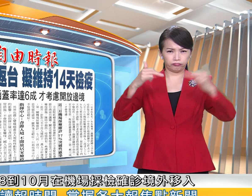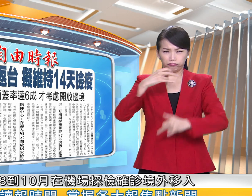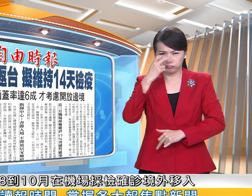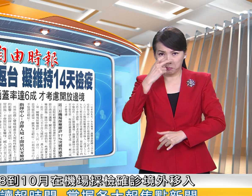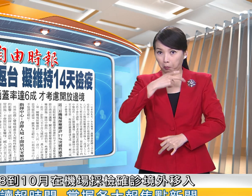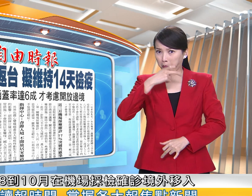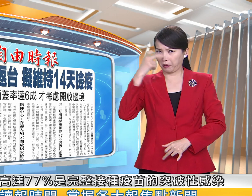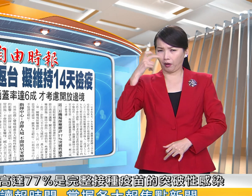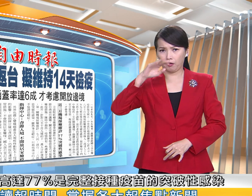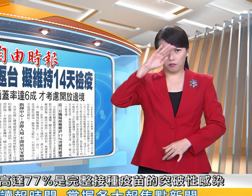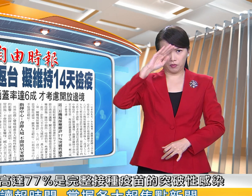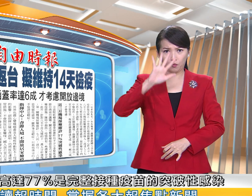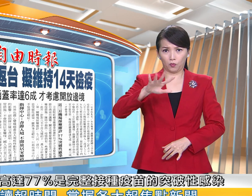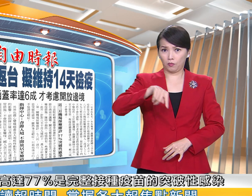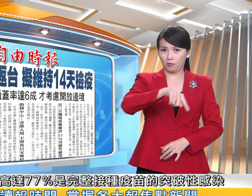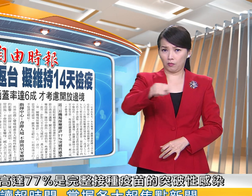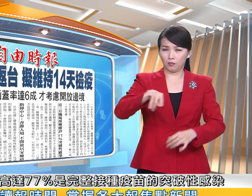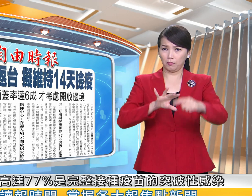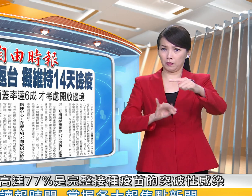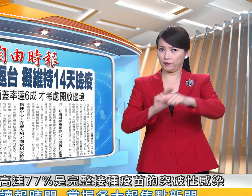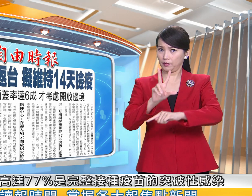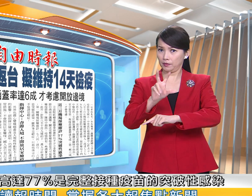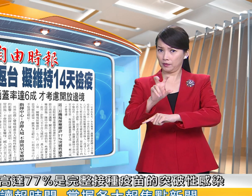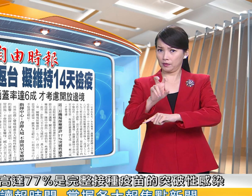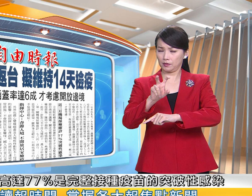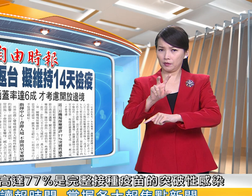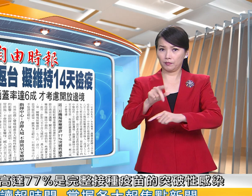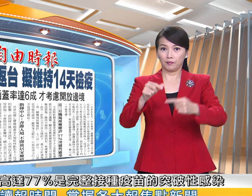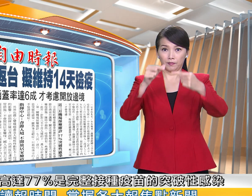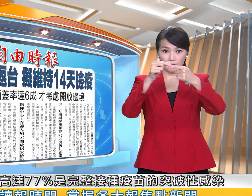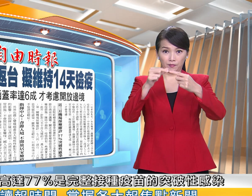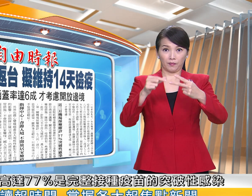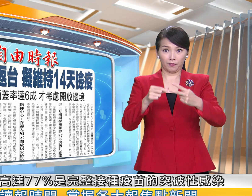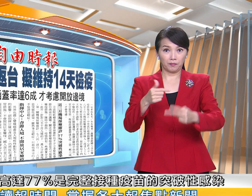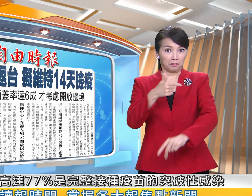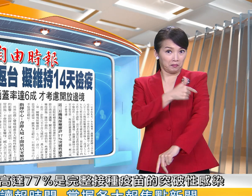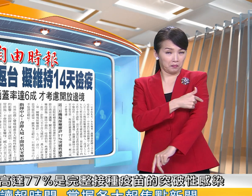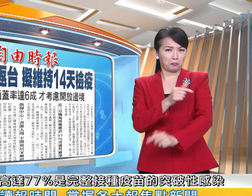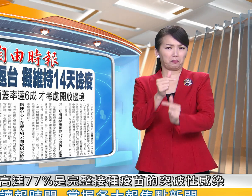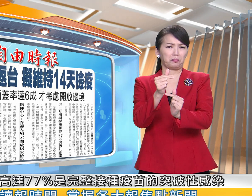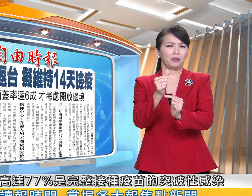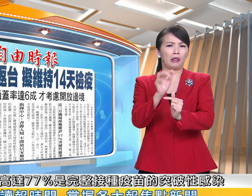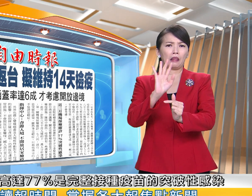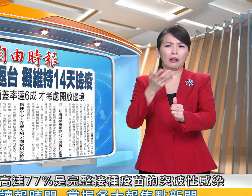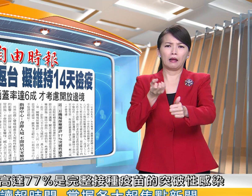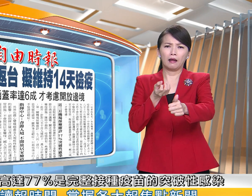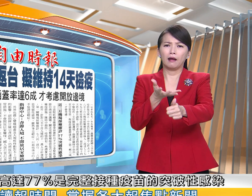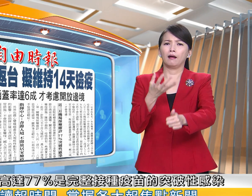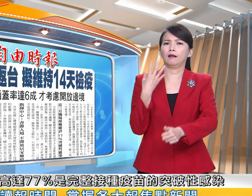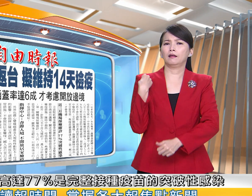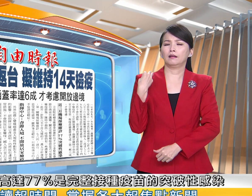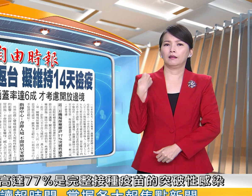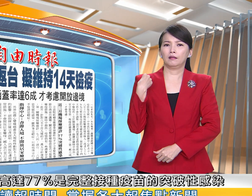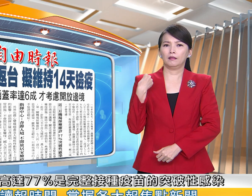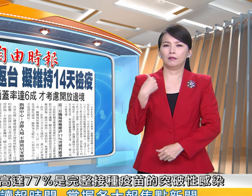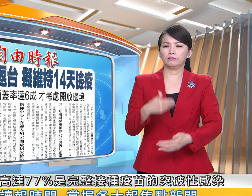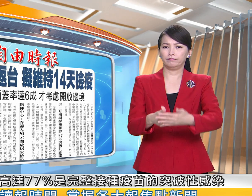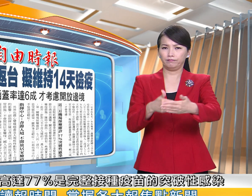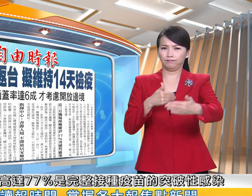入，有高达77%是完全接种完整接种疫苗的突破性感染，预